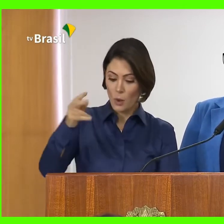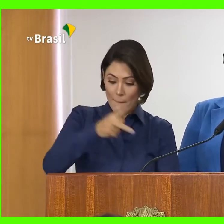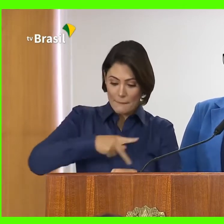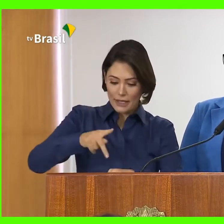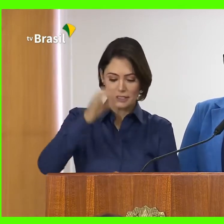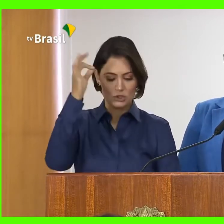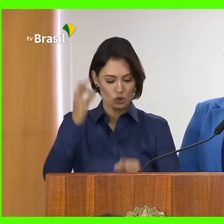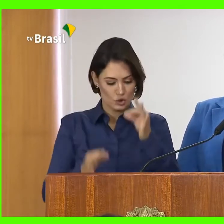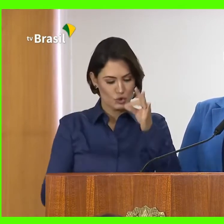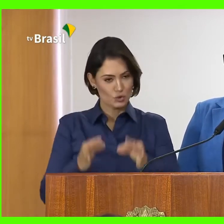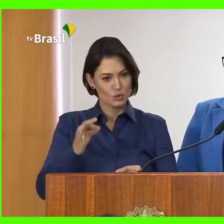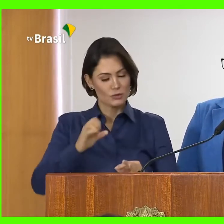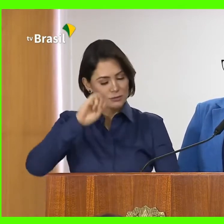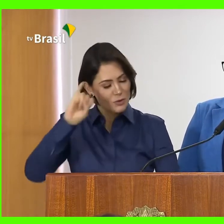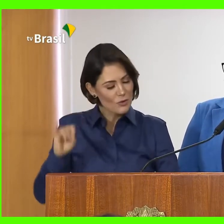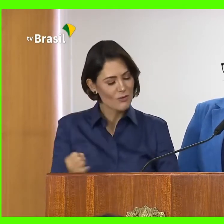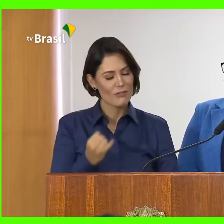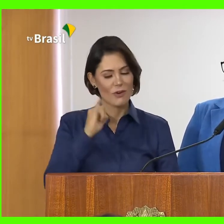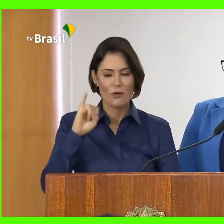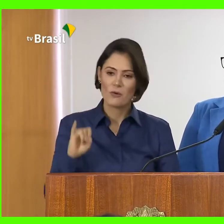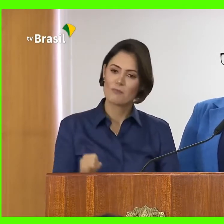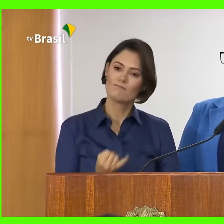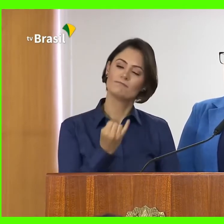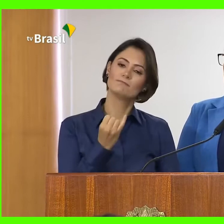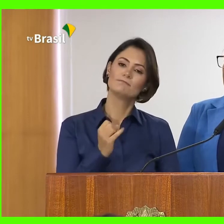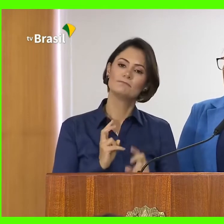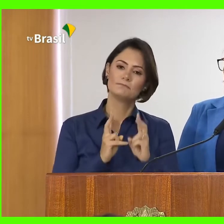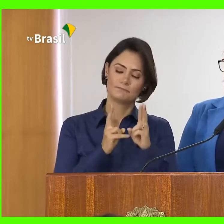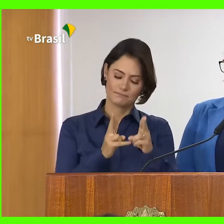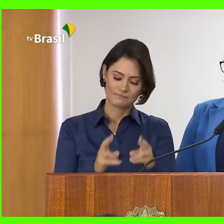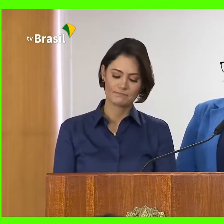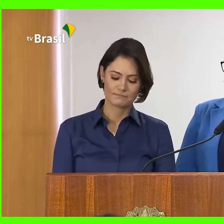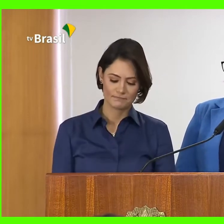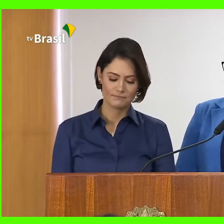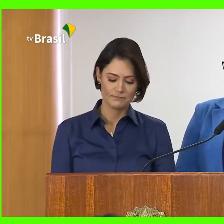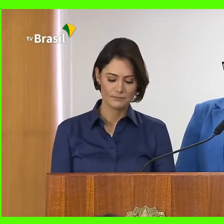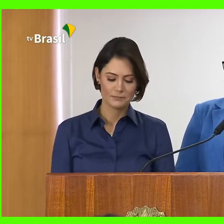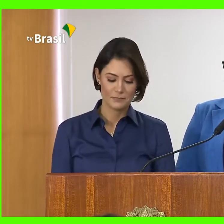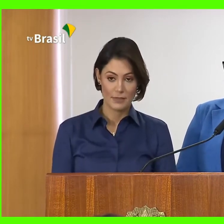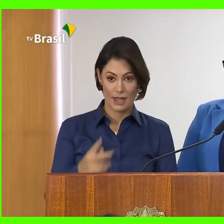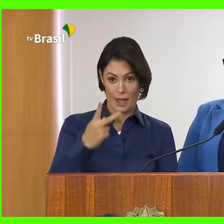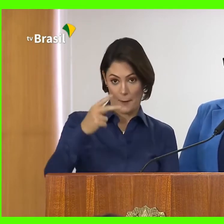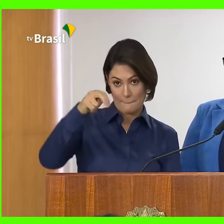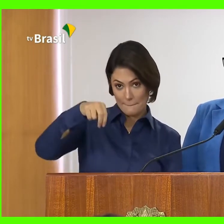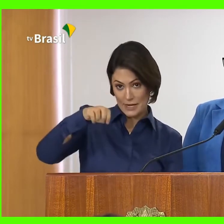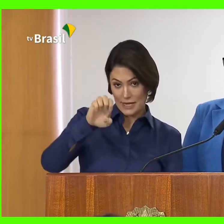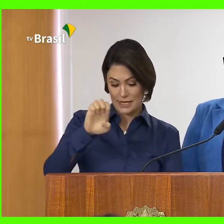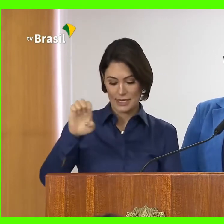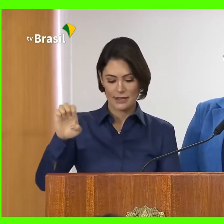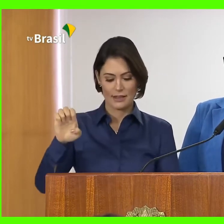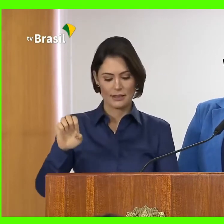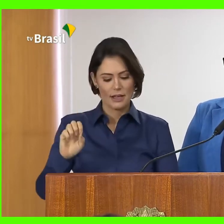um país mais justo e com igualdade de oportunidades. A